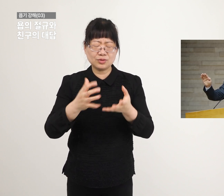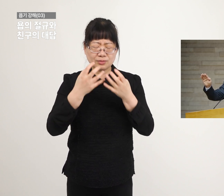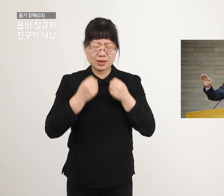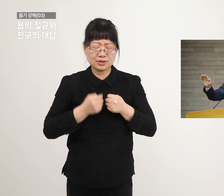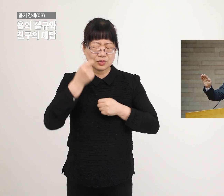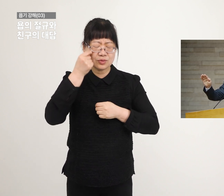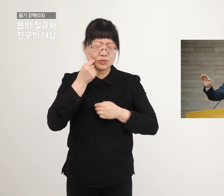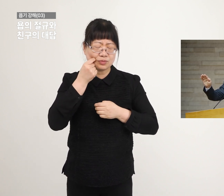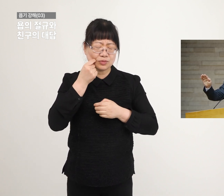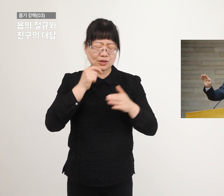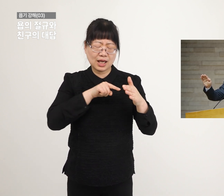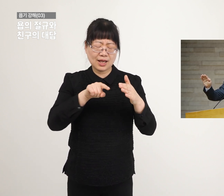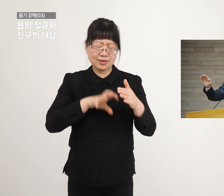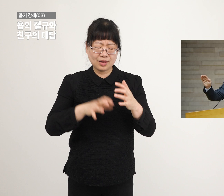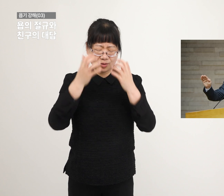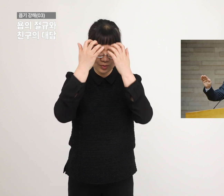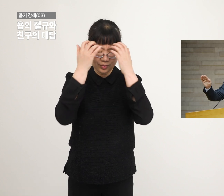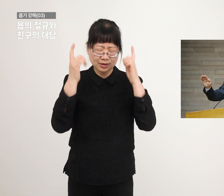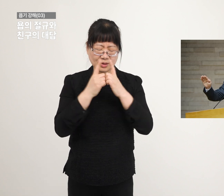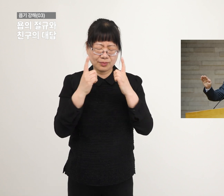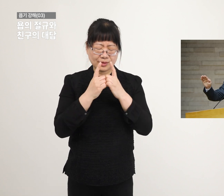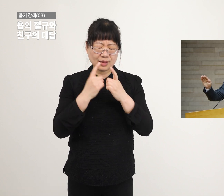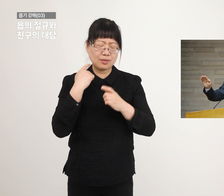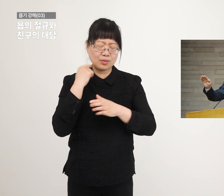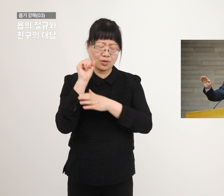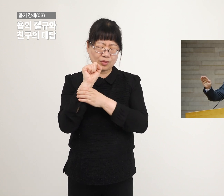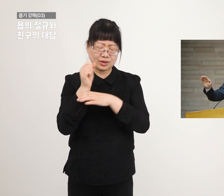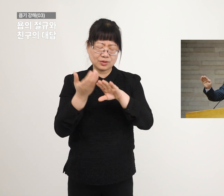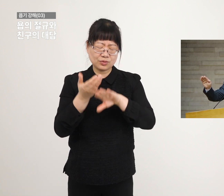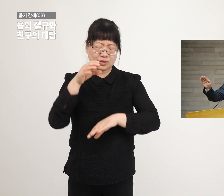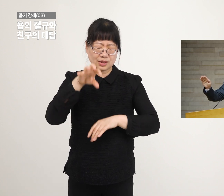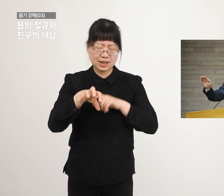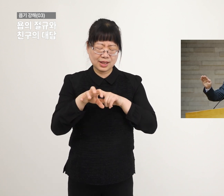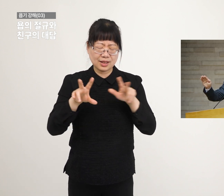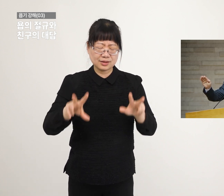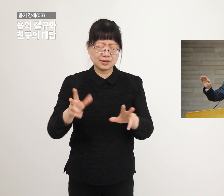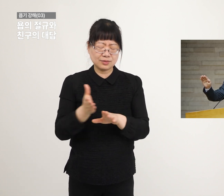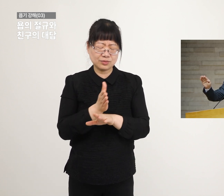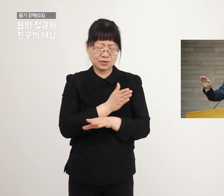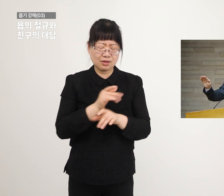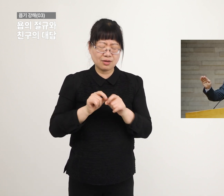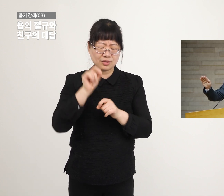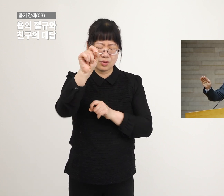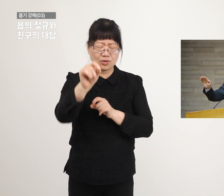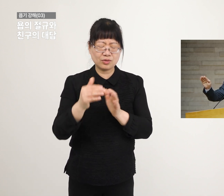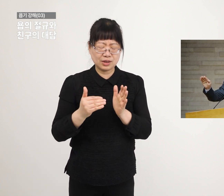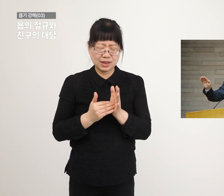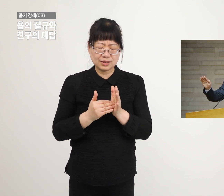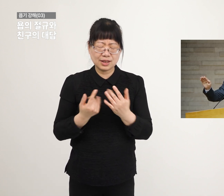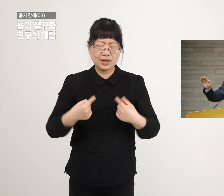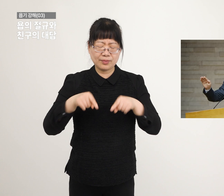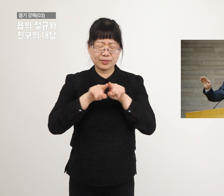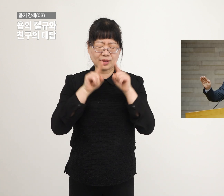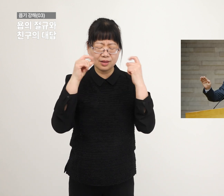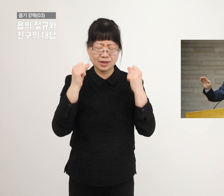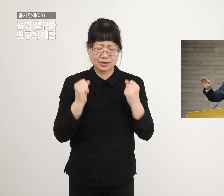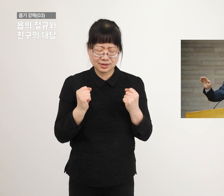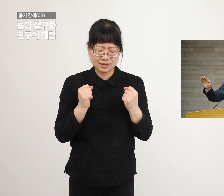수많은 눈물 가운데 고통하는 성도들 머리 위에 이제로부터